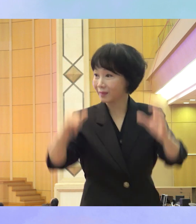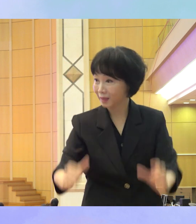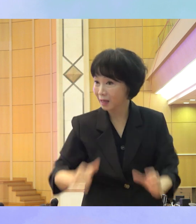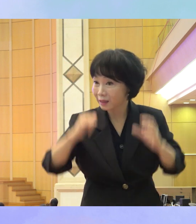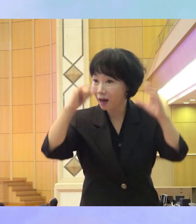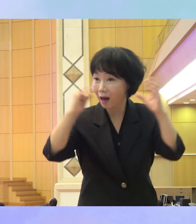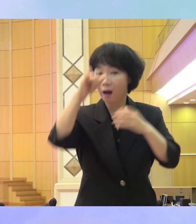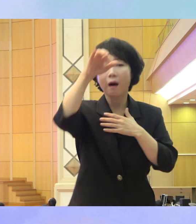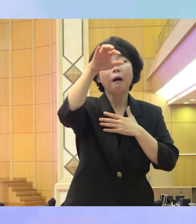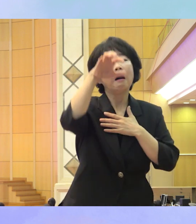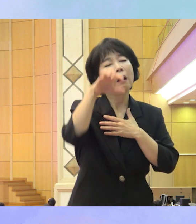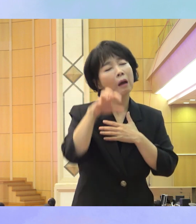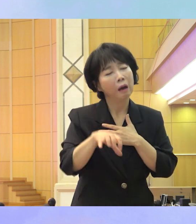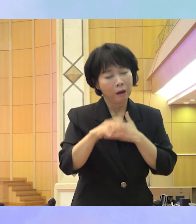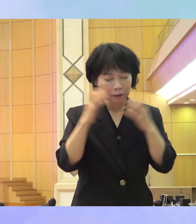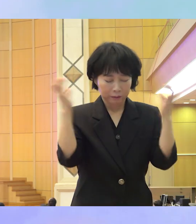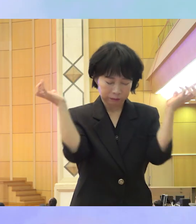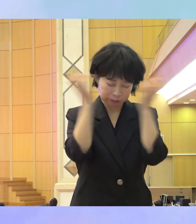세상에서